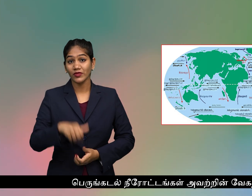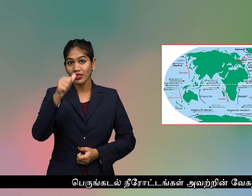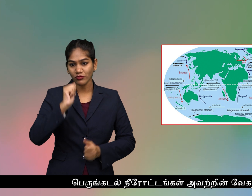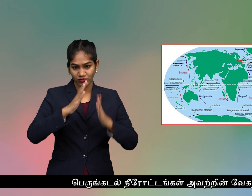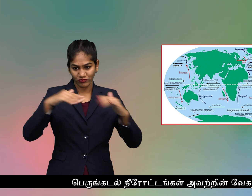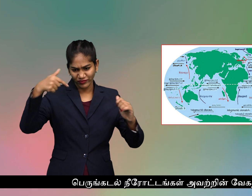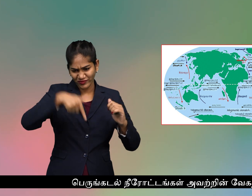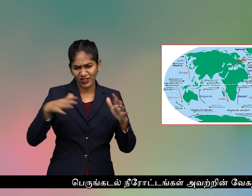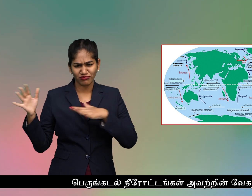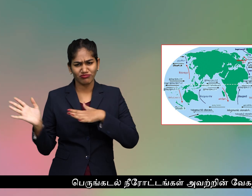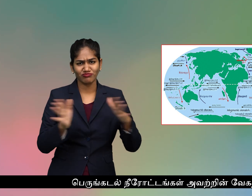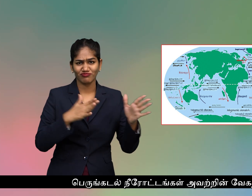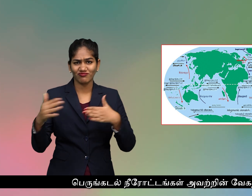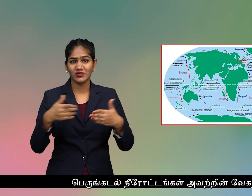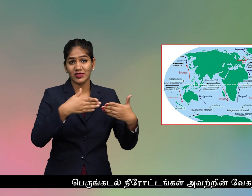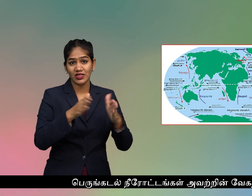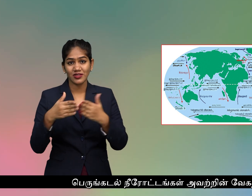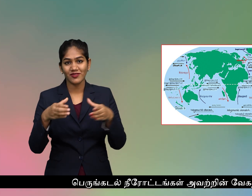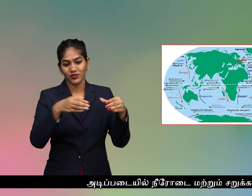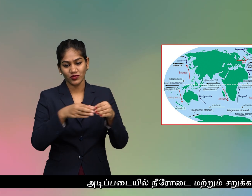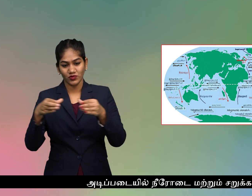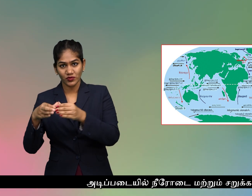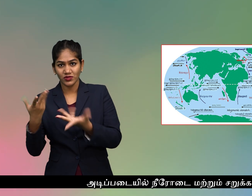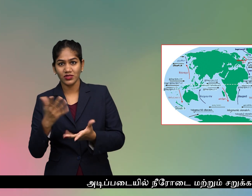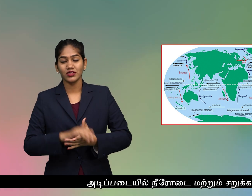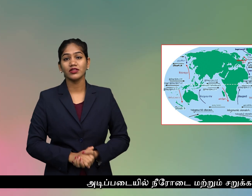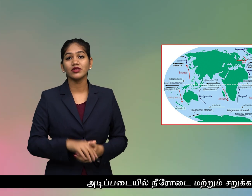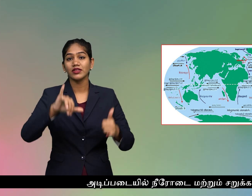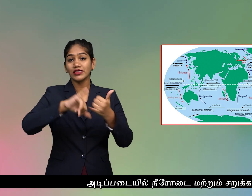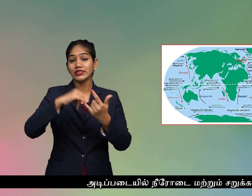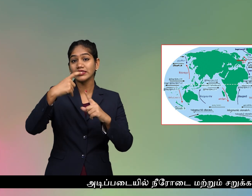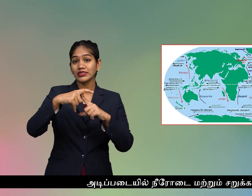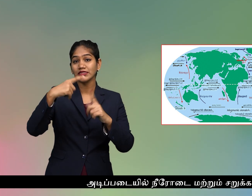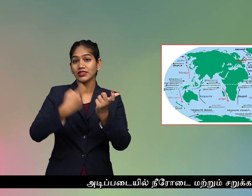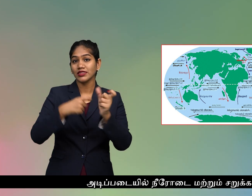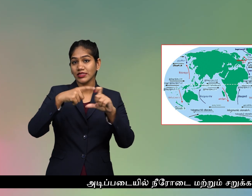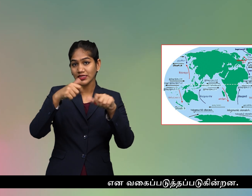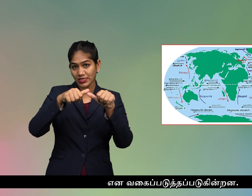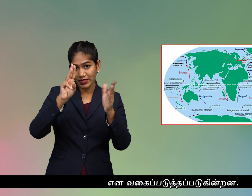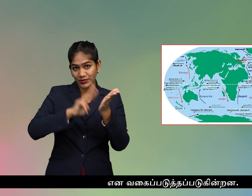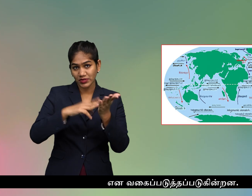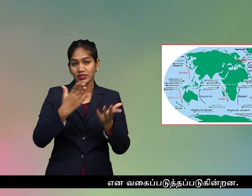பெருங்கடல் நீரோட்டங்கள் அவற்றின் வேகத்தின் அடிப்படையில் நீரோடை மற்றும் சறுக்கல் என